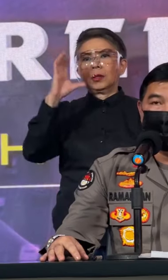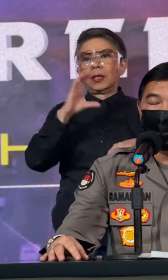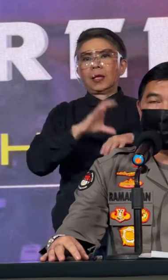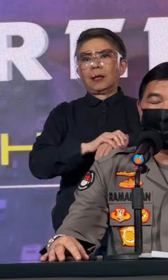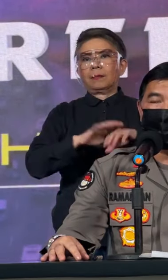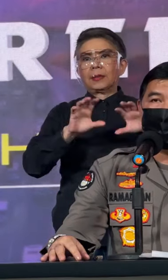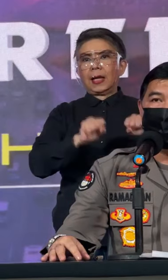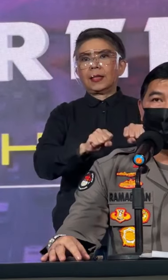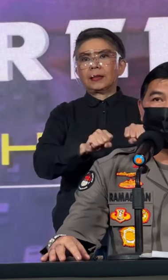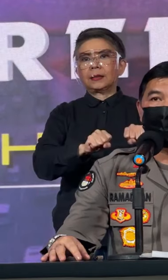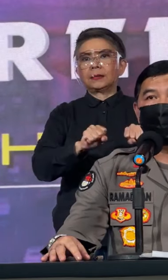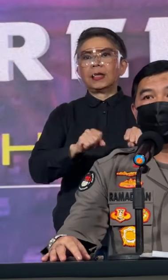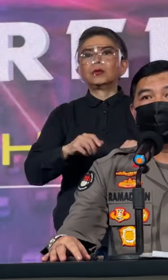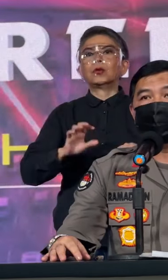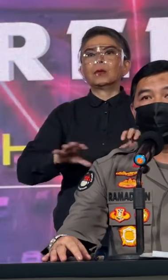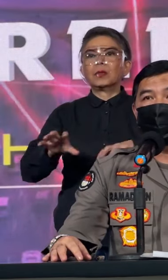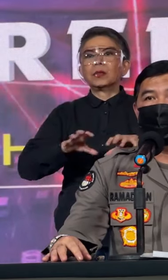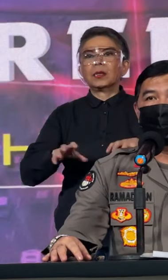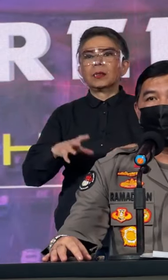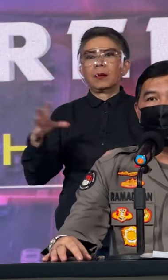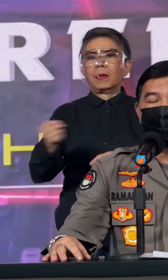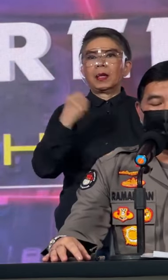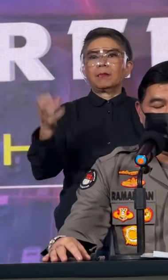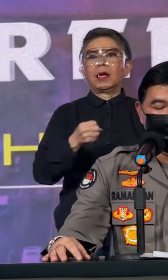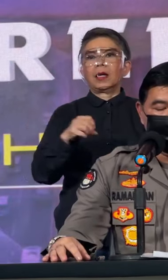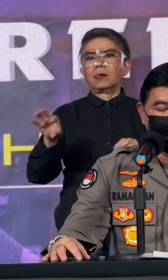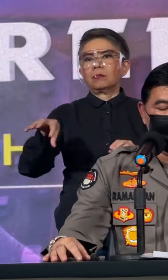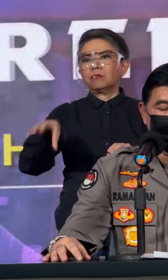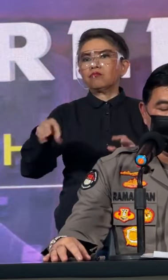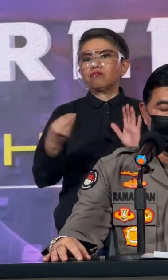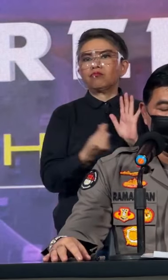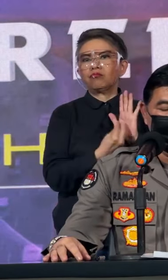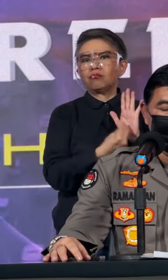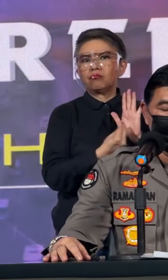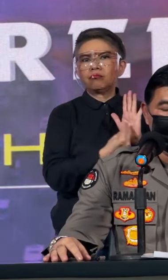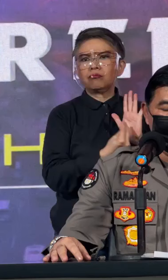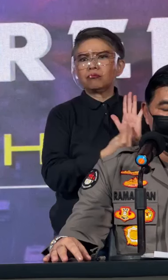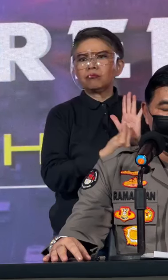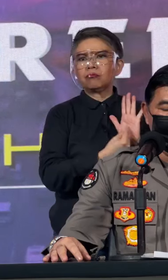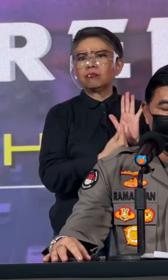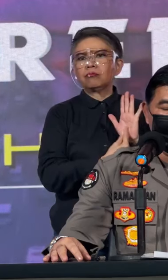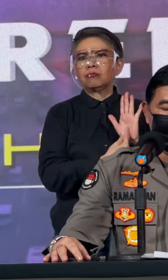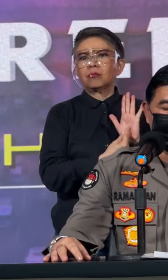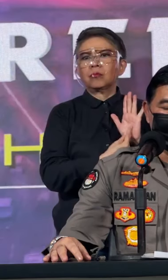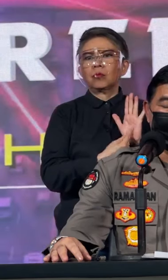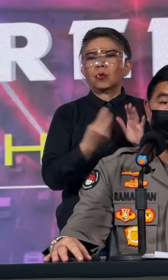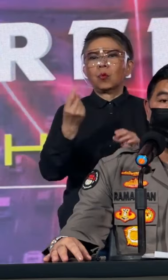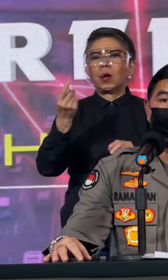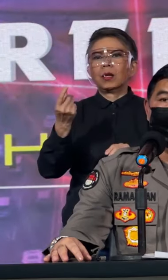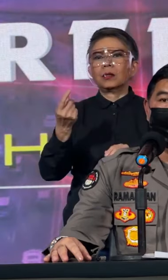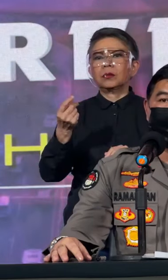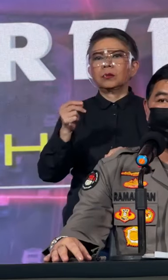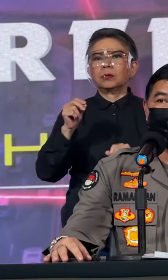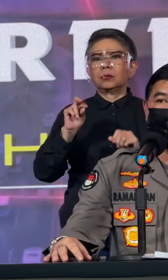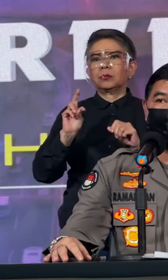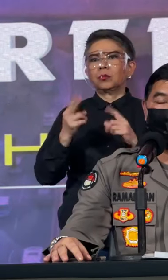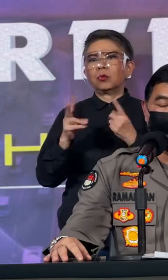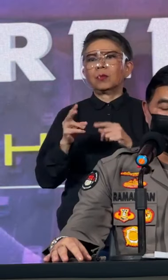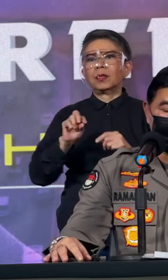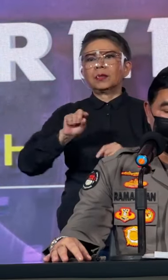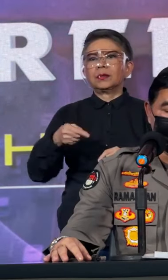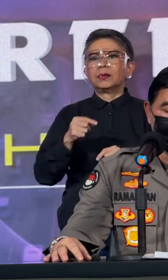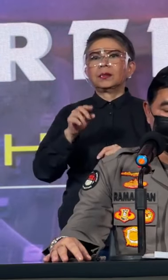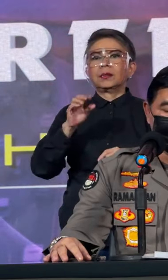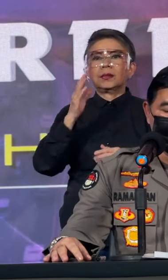dan telah dilakukan penyitaan barang bukti uang sebesar